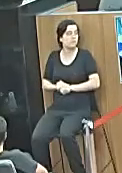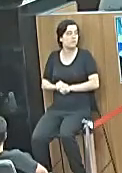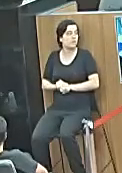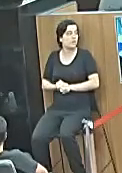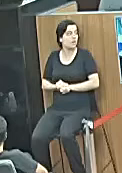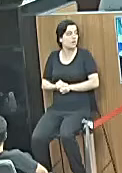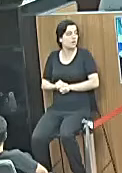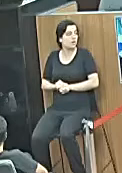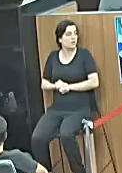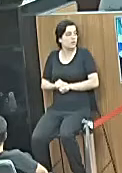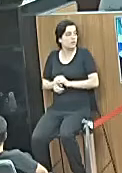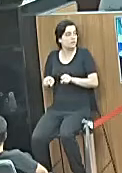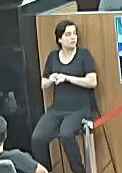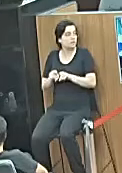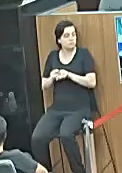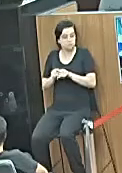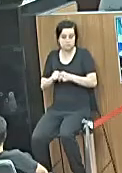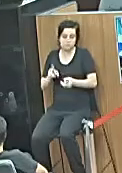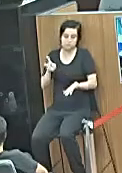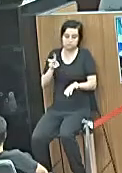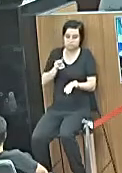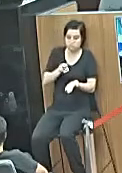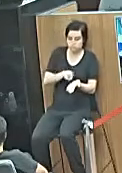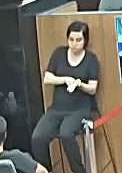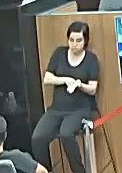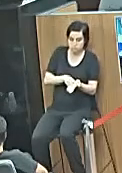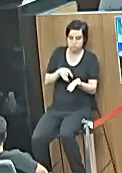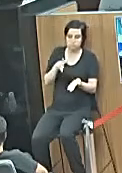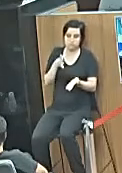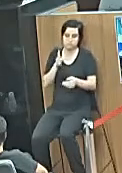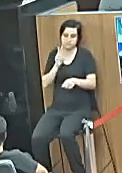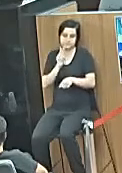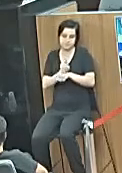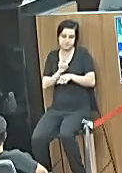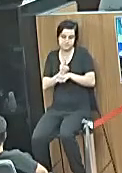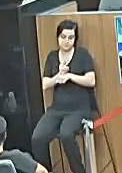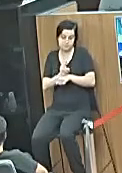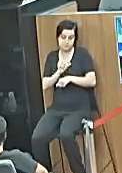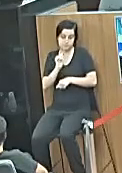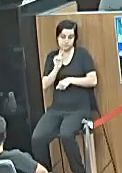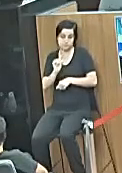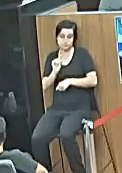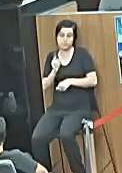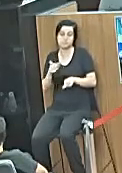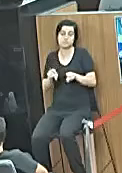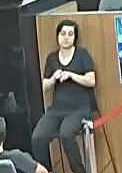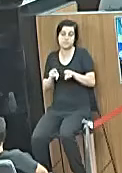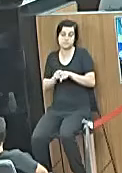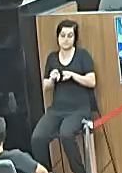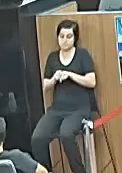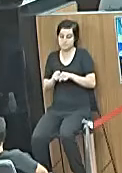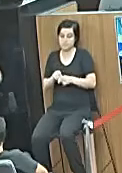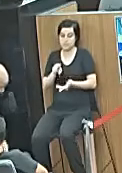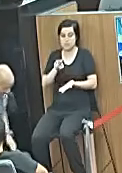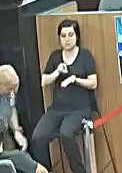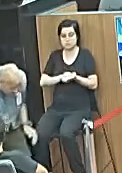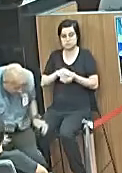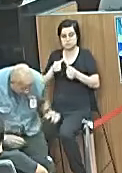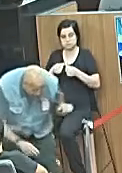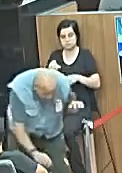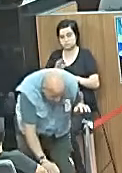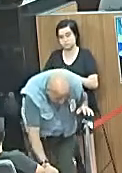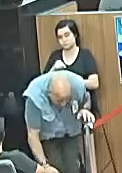de internação provisória e internação nas unidades de administração direta do programa